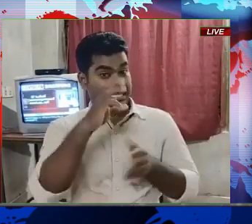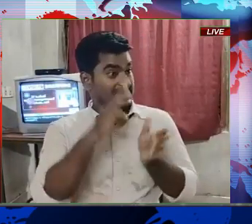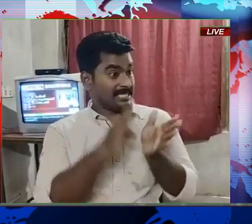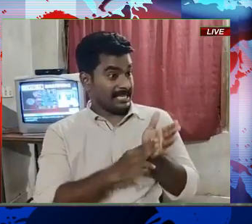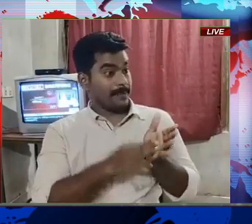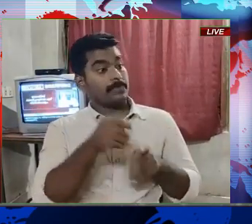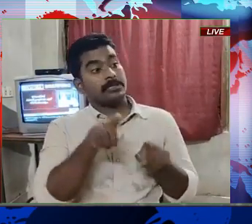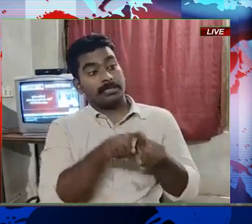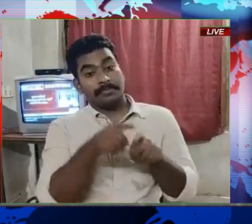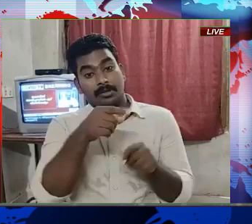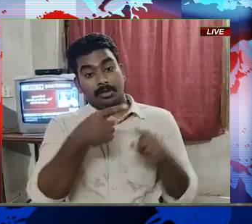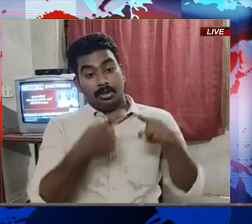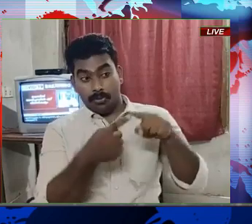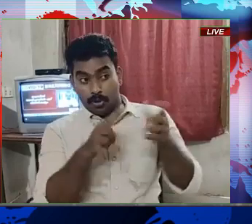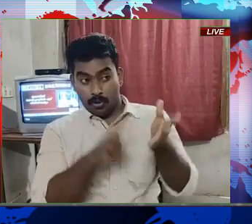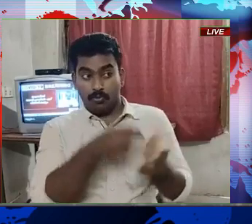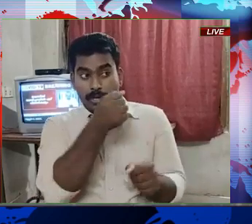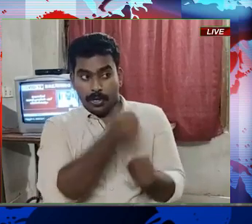പാല്